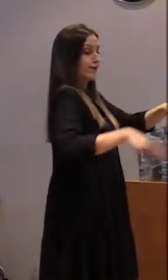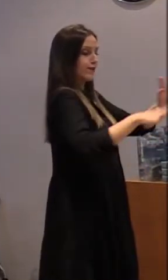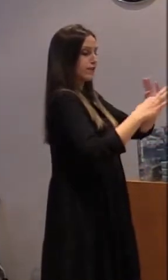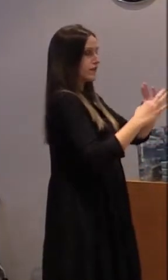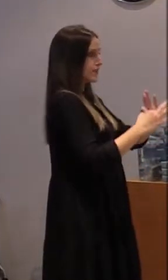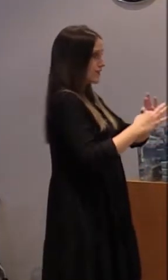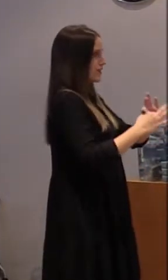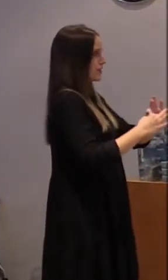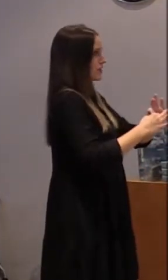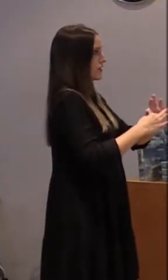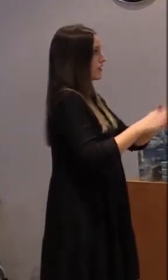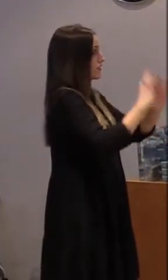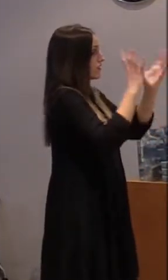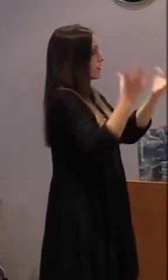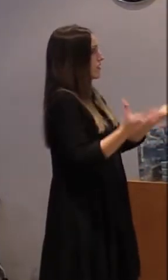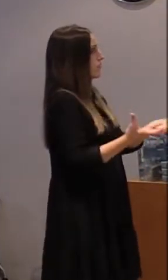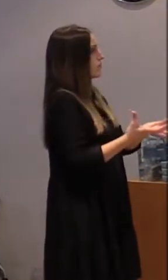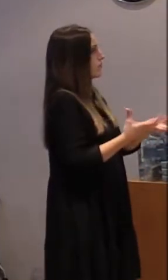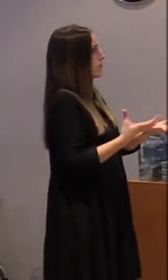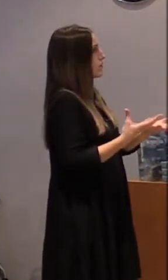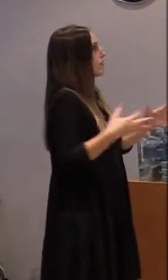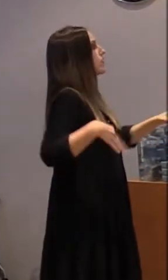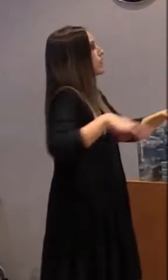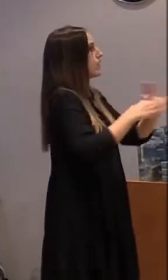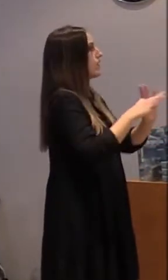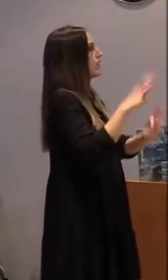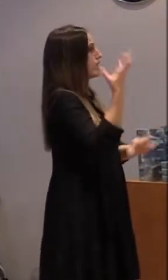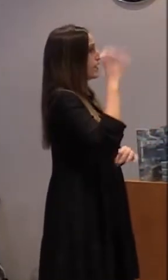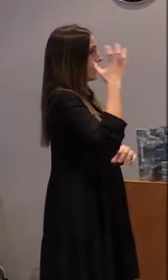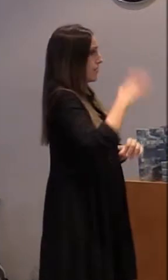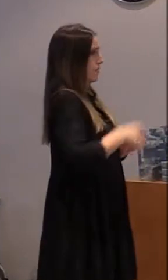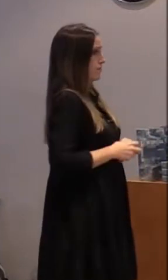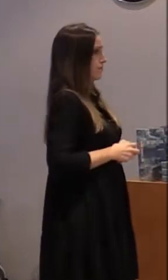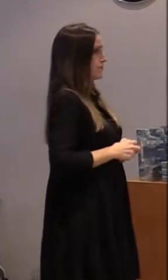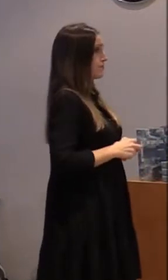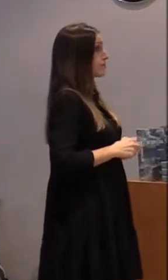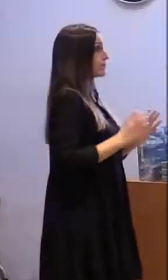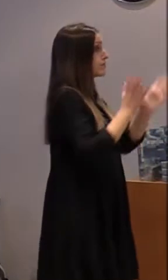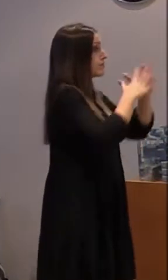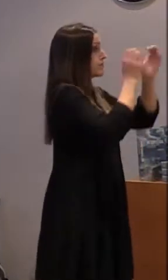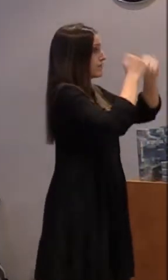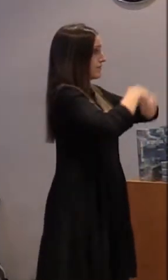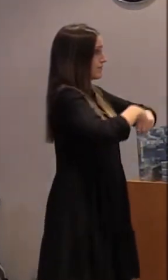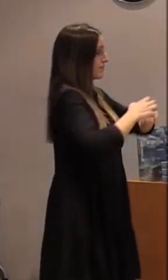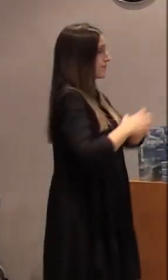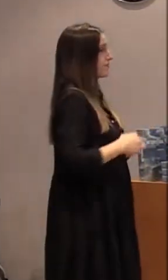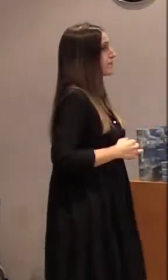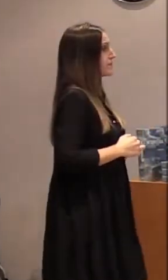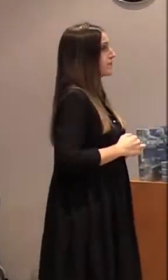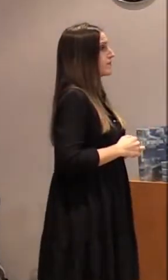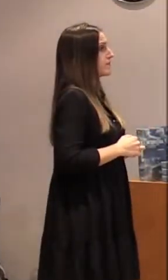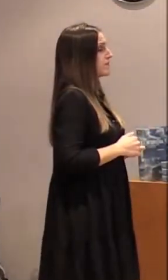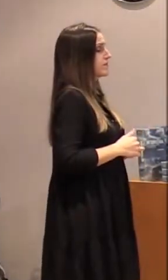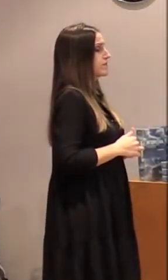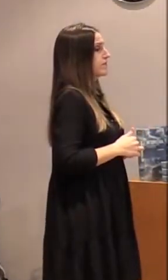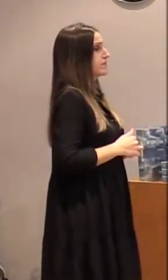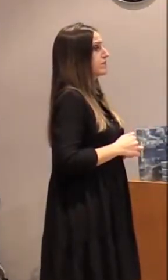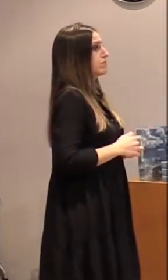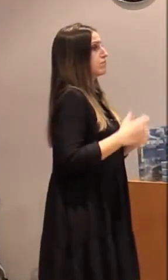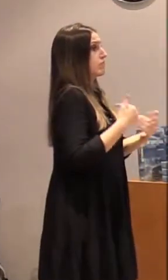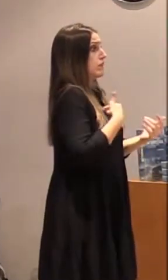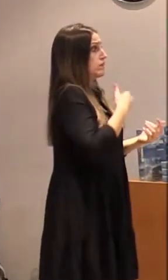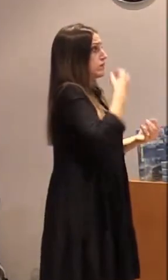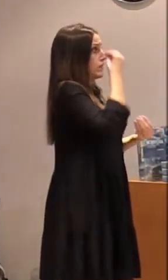dedico, que es el de la meteorología o en general las ciencias atmosféricas. ¿De acuerdo? Bueno, yo creo